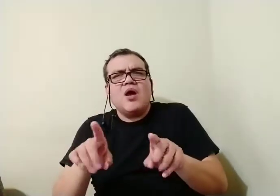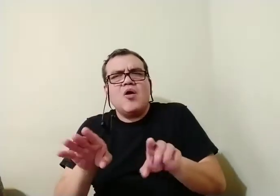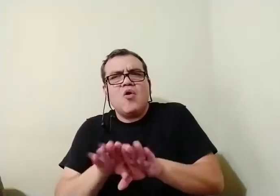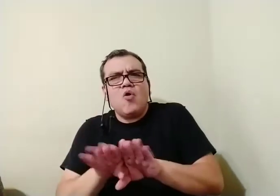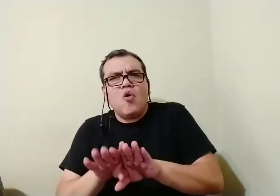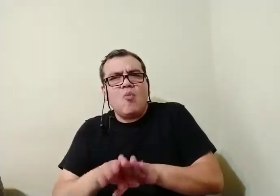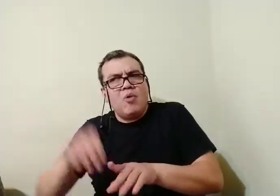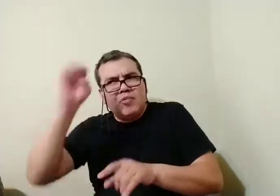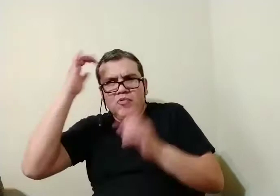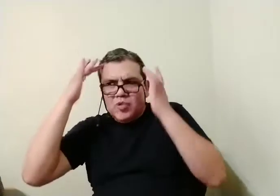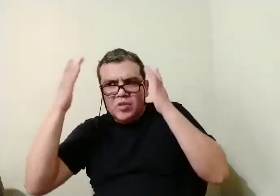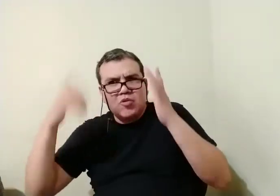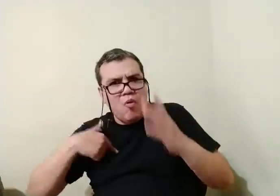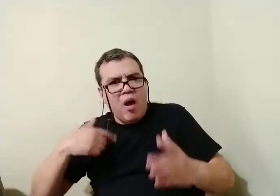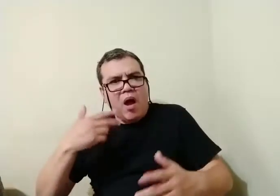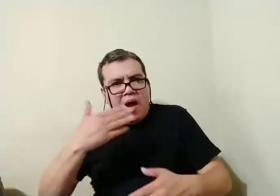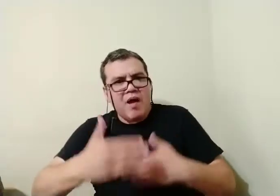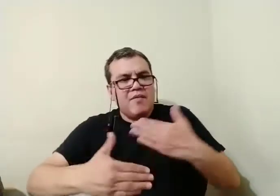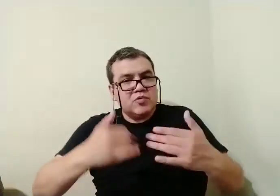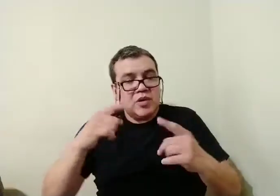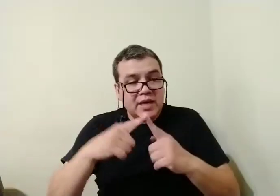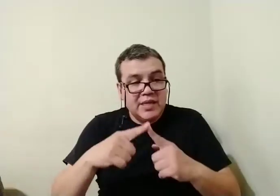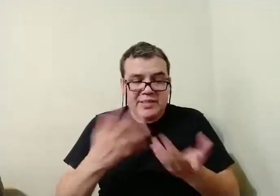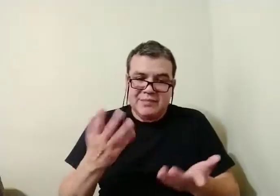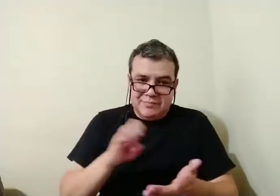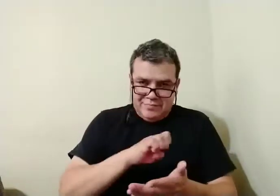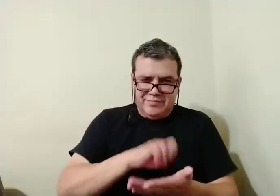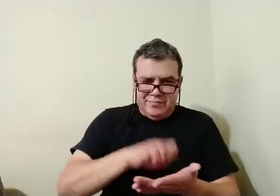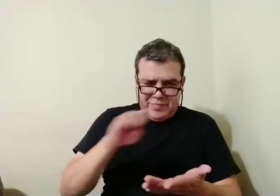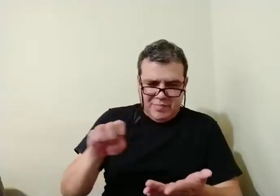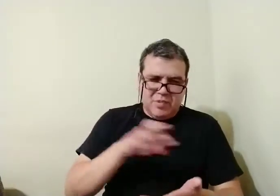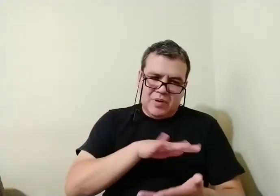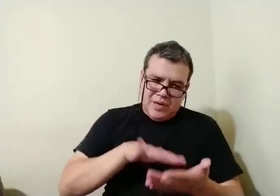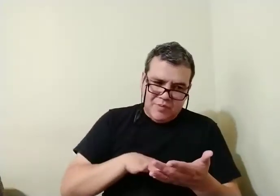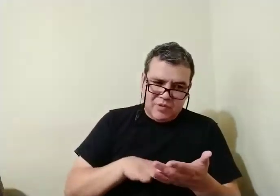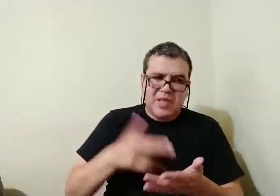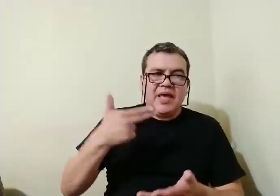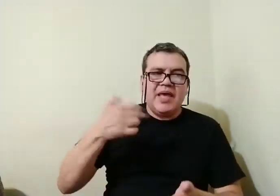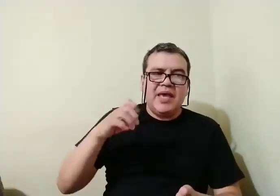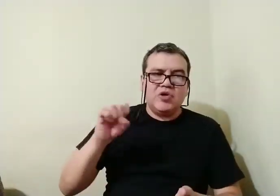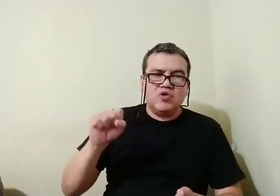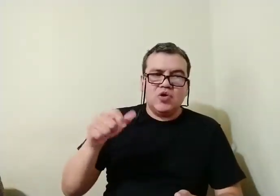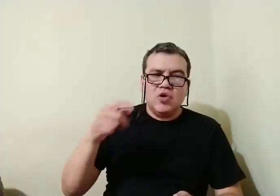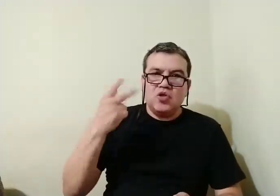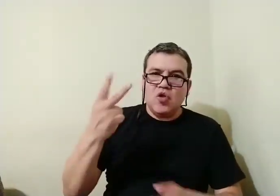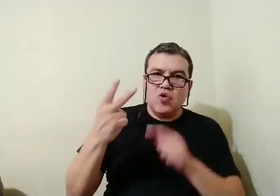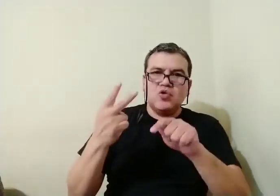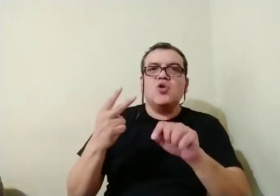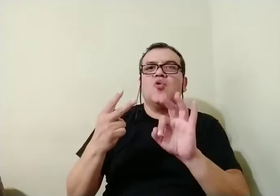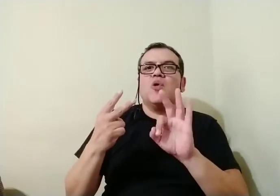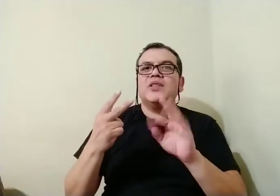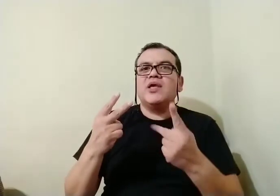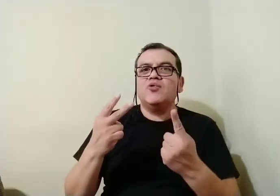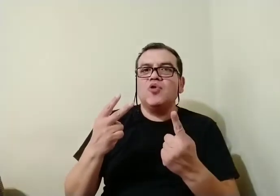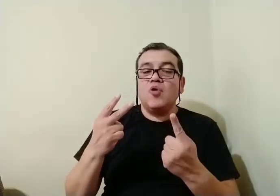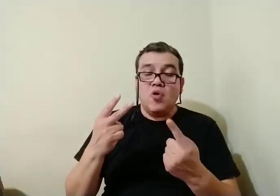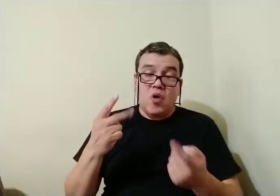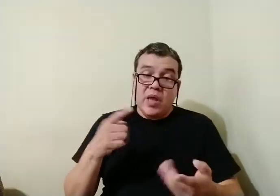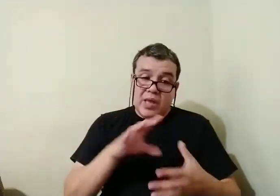En Hechos 2:41, por ejemplo, destaca que 3,000 personas fueron bautizadas